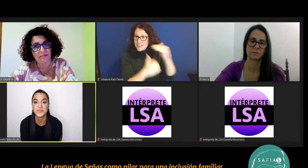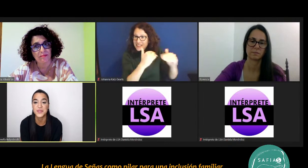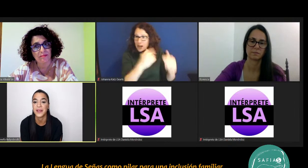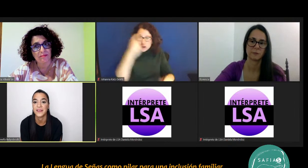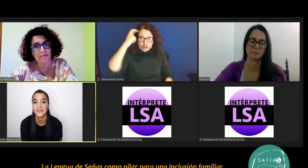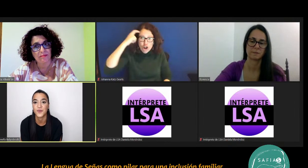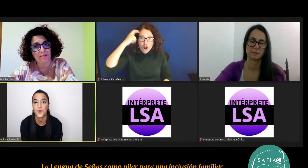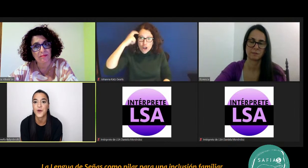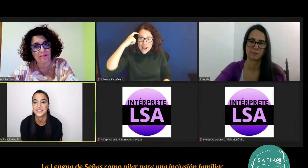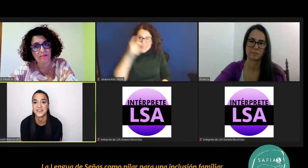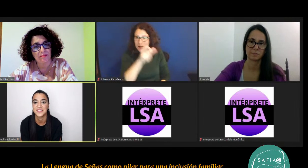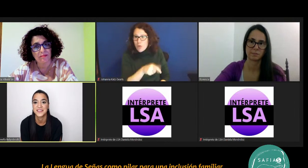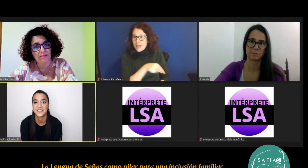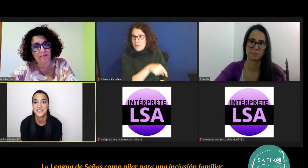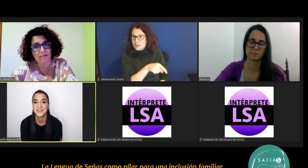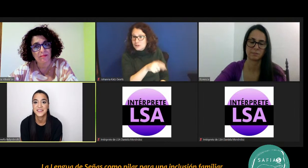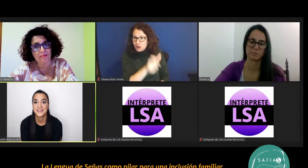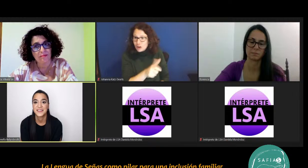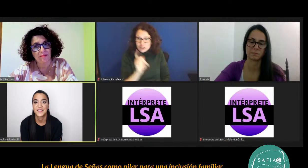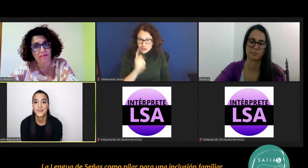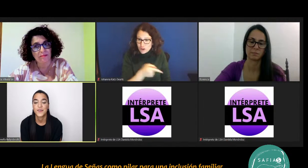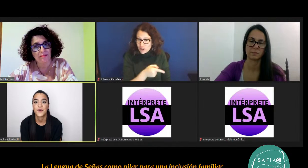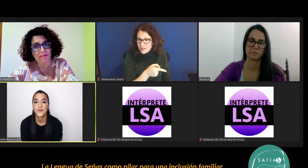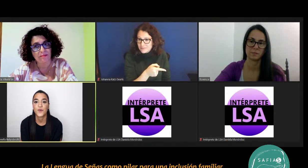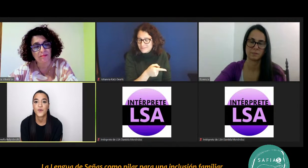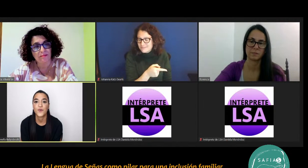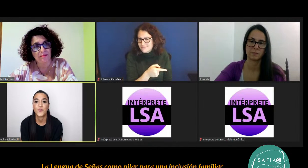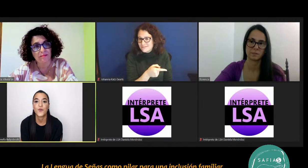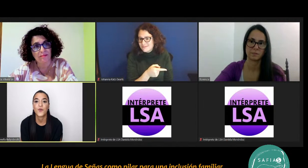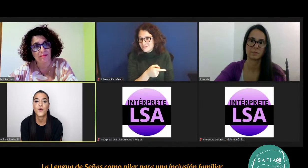es imposible. ¿Cómo hace?